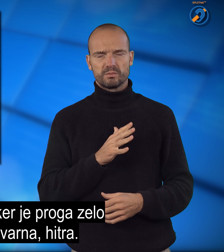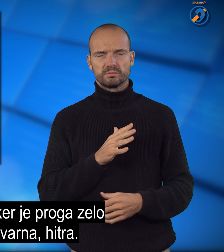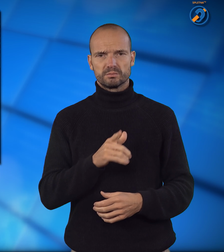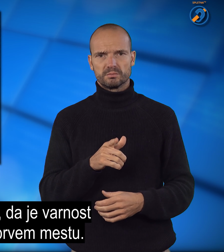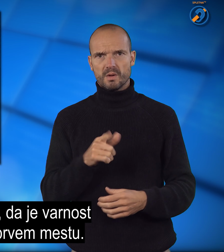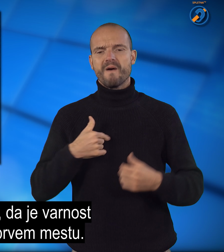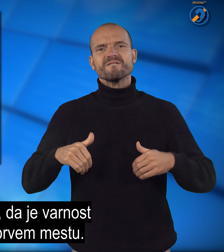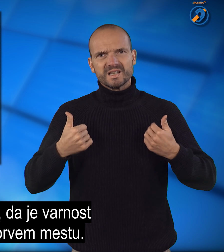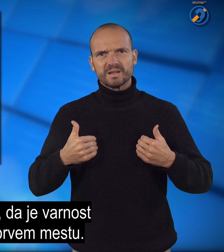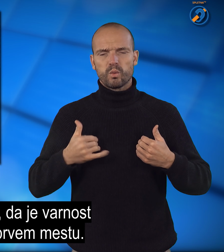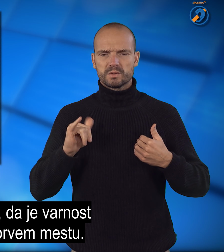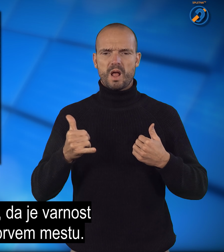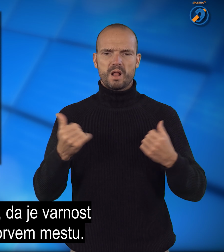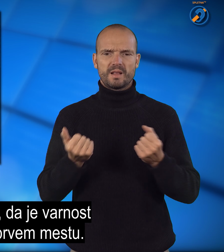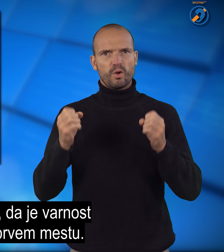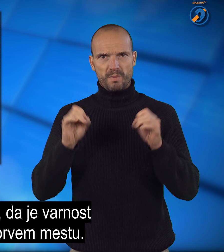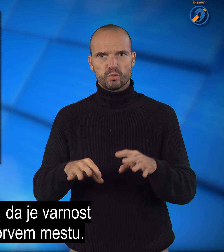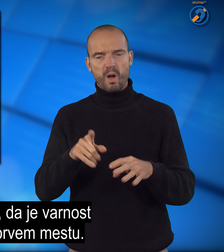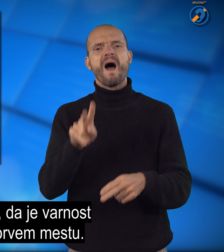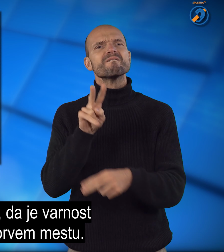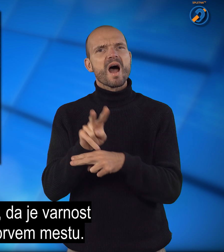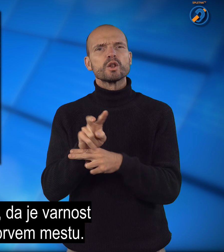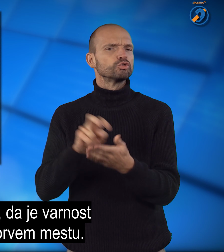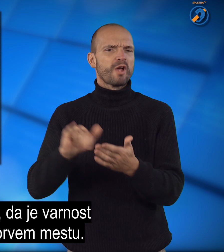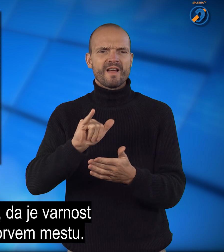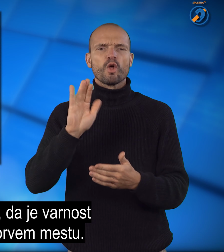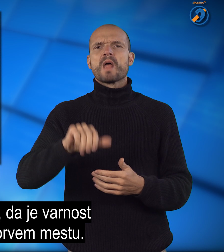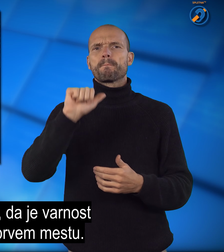tako da smo bili kar veseli, da je varnost še vedno na prvem mestu.